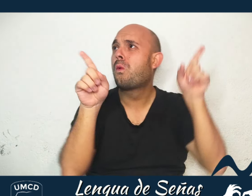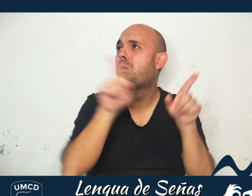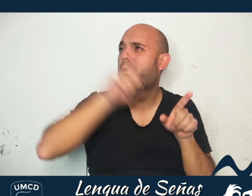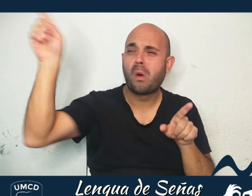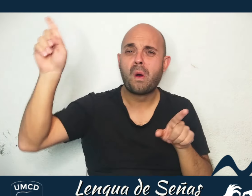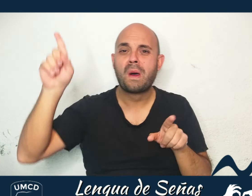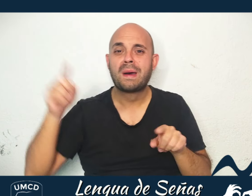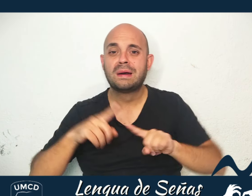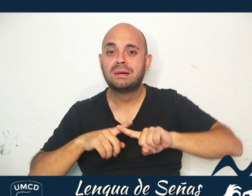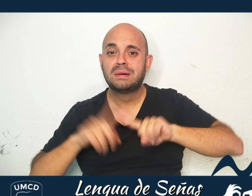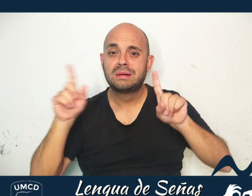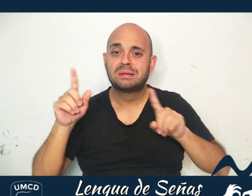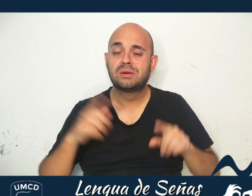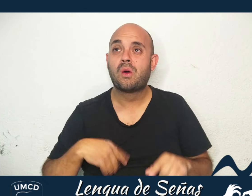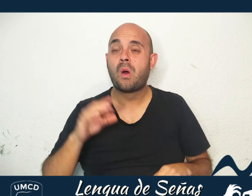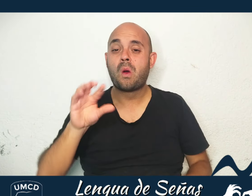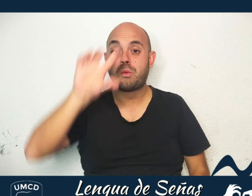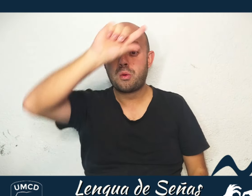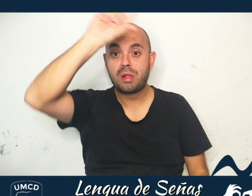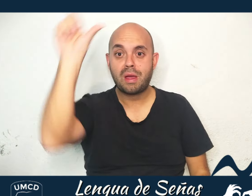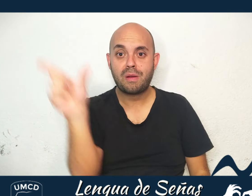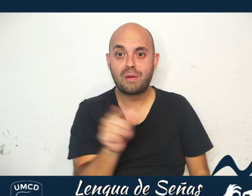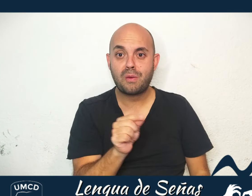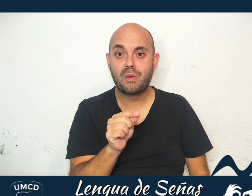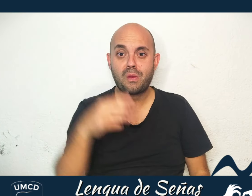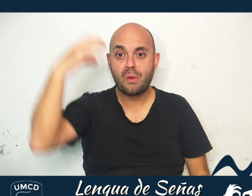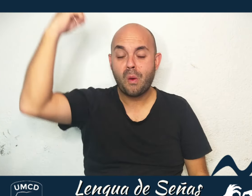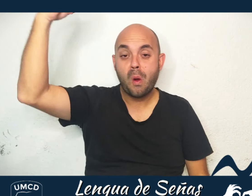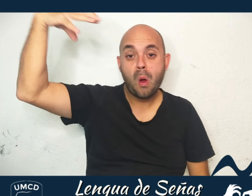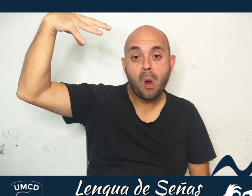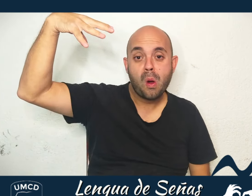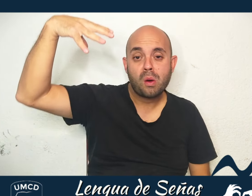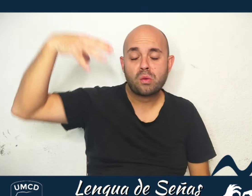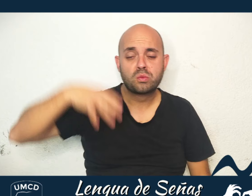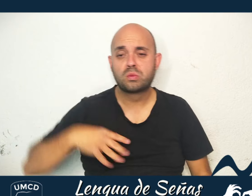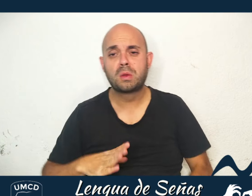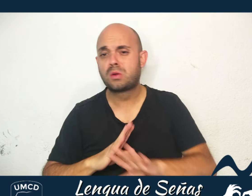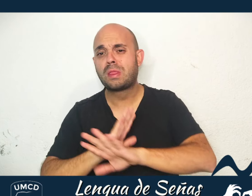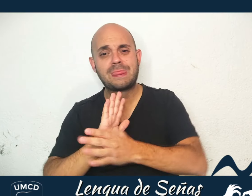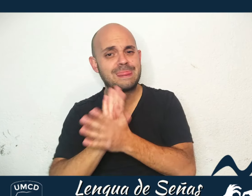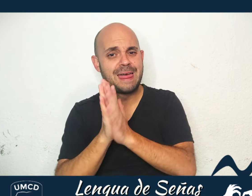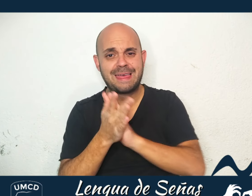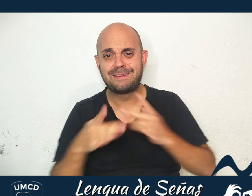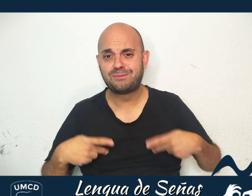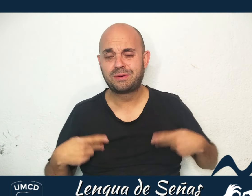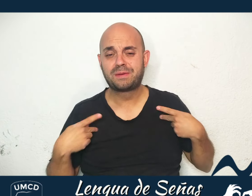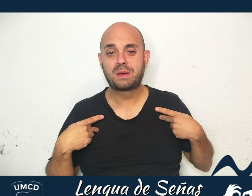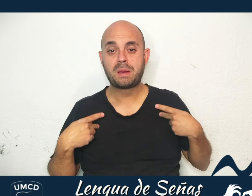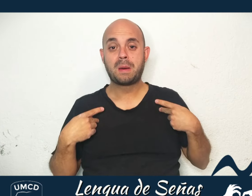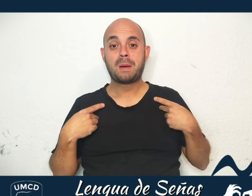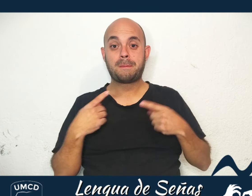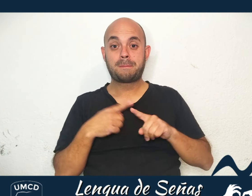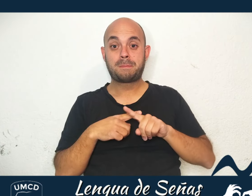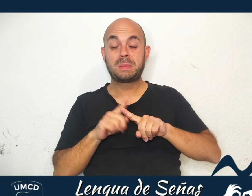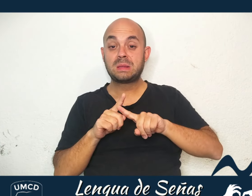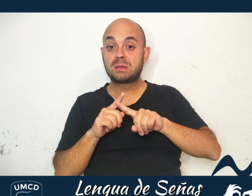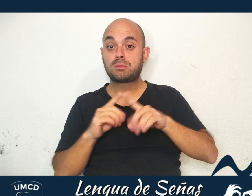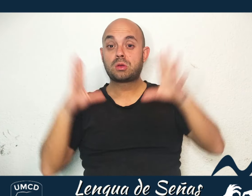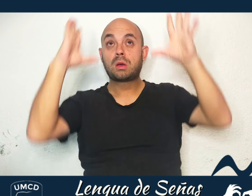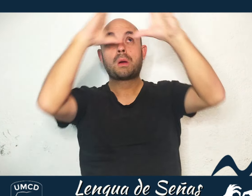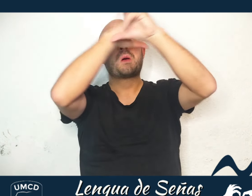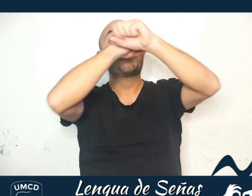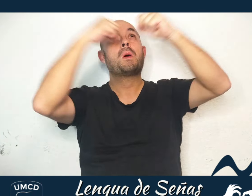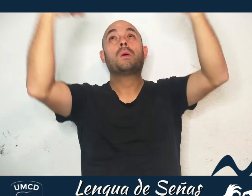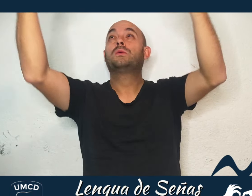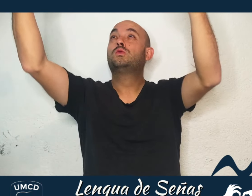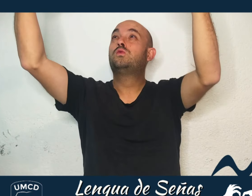ciertos astros en el cielo, como la luna durante el día o el sol. Por todo lo demás se queda bloqueado. Pero cuando vamos a la noche vemos